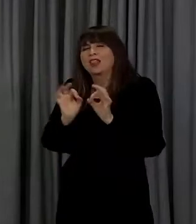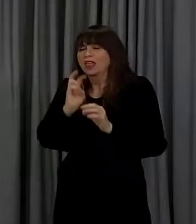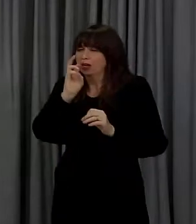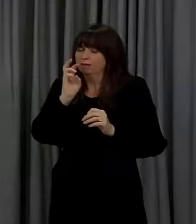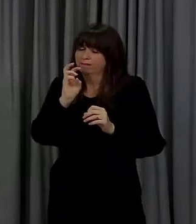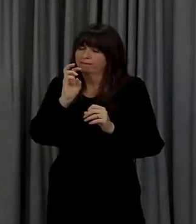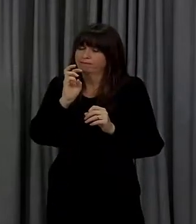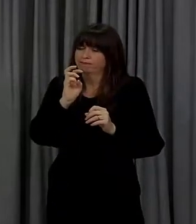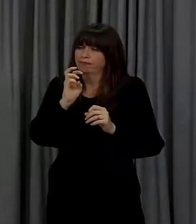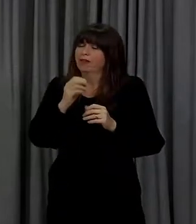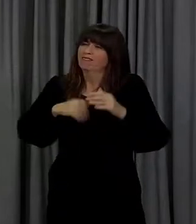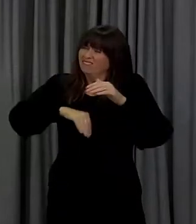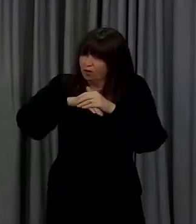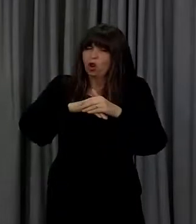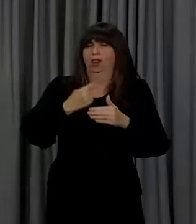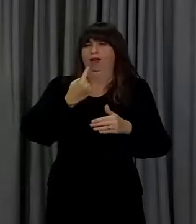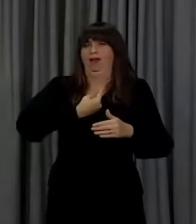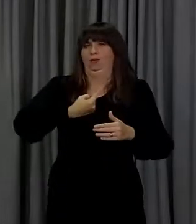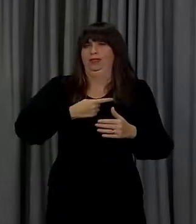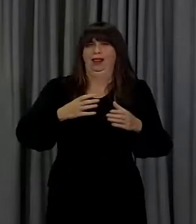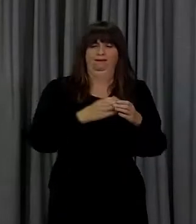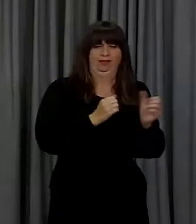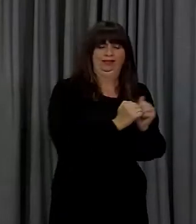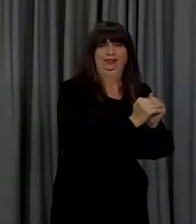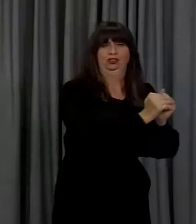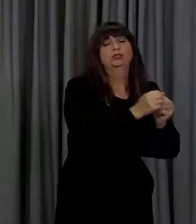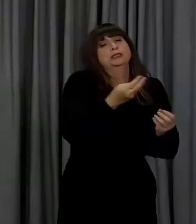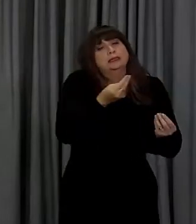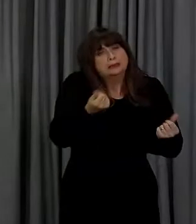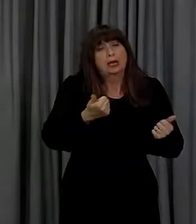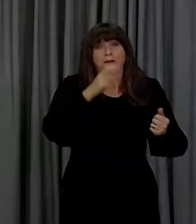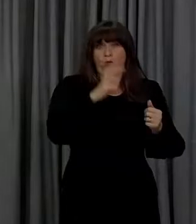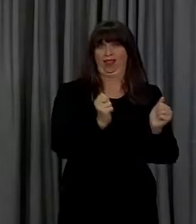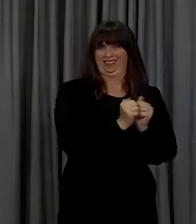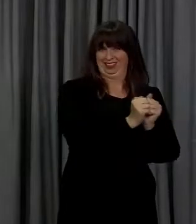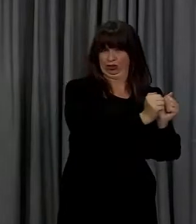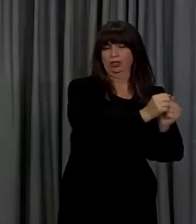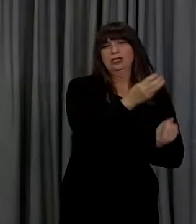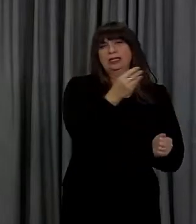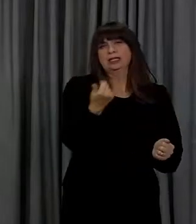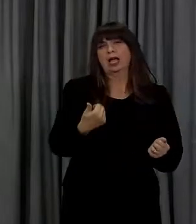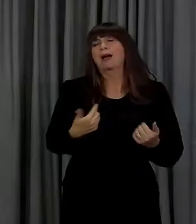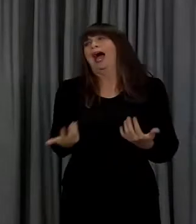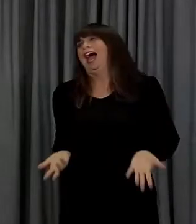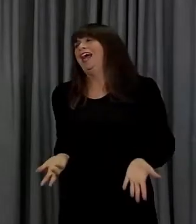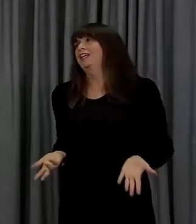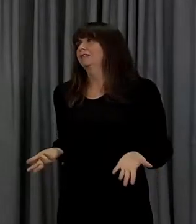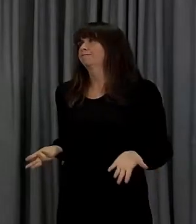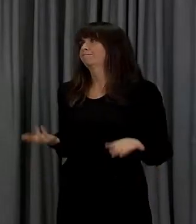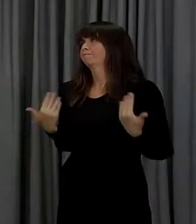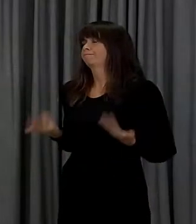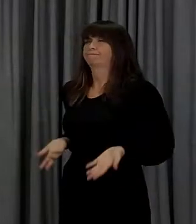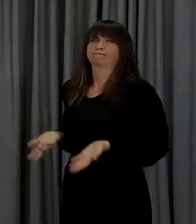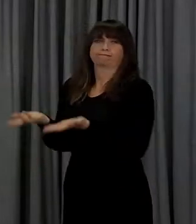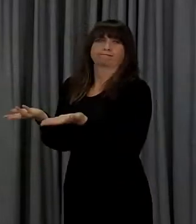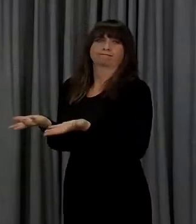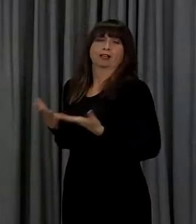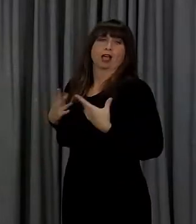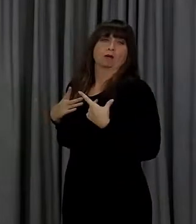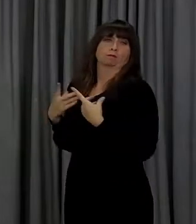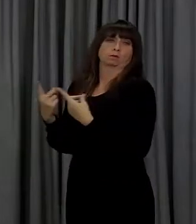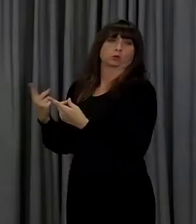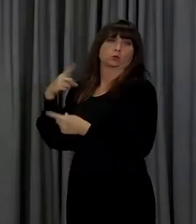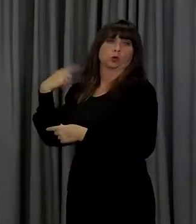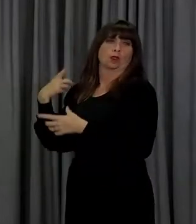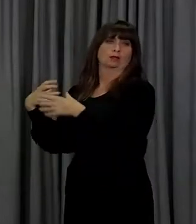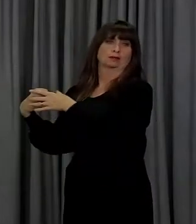United Kingdom for some aspects. But I'm really pleased now that we have a special status within that inquiry, where we will be able, I